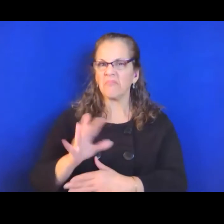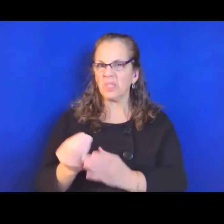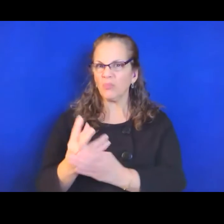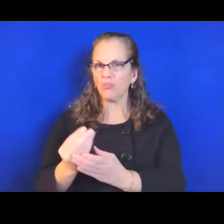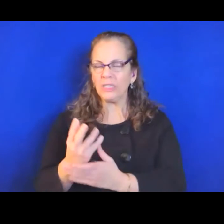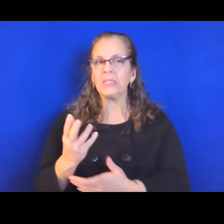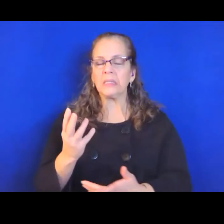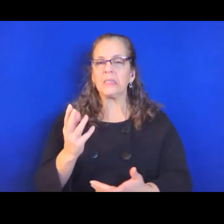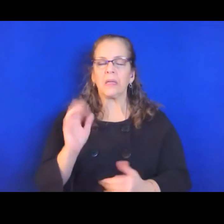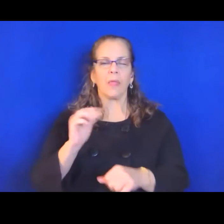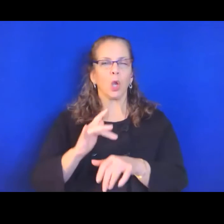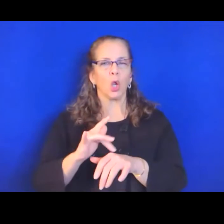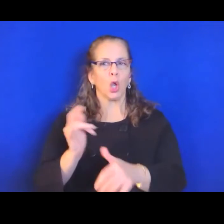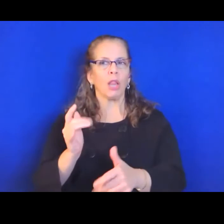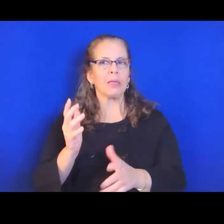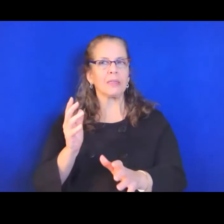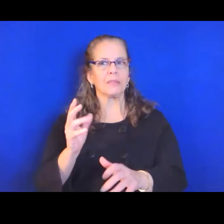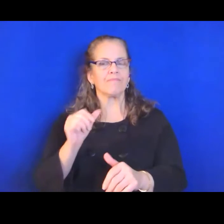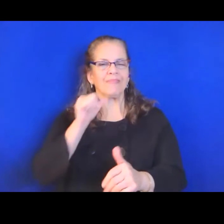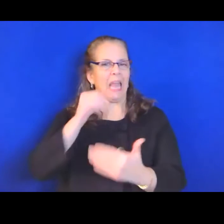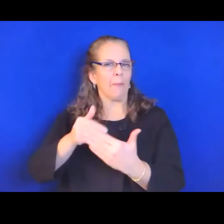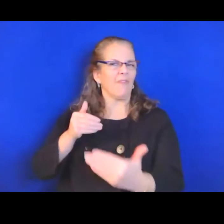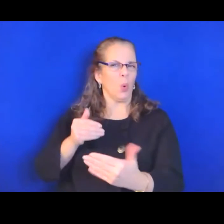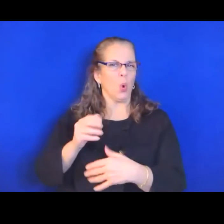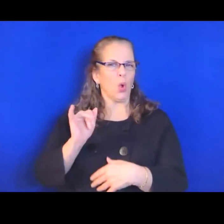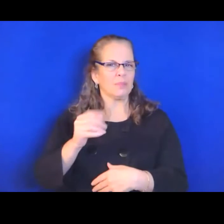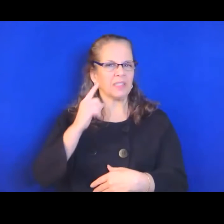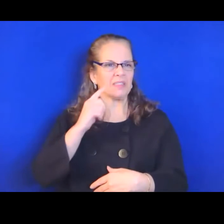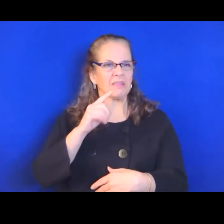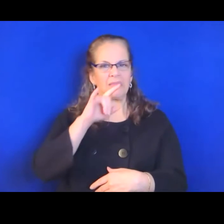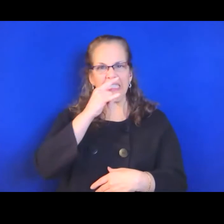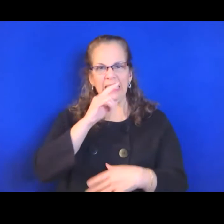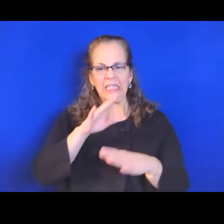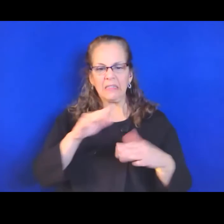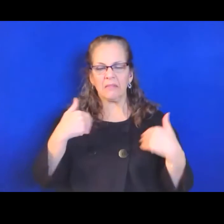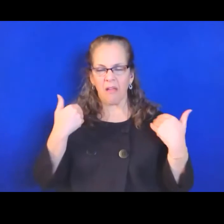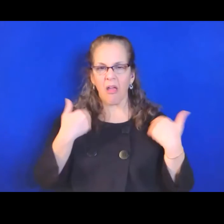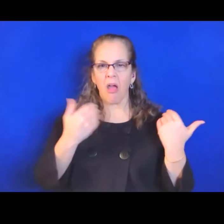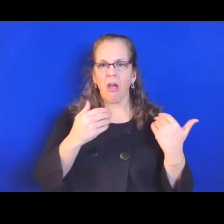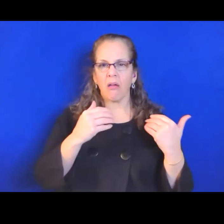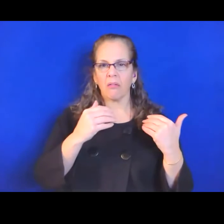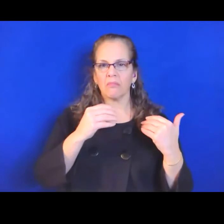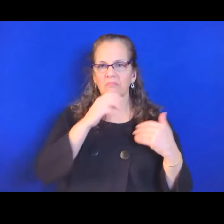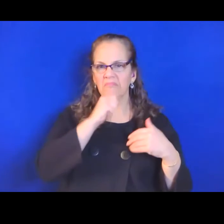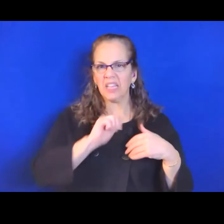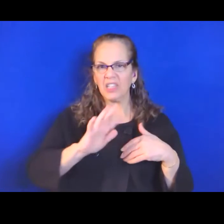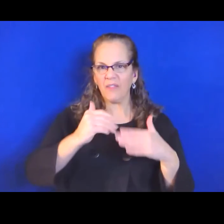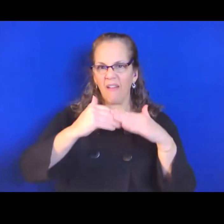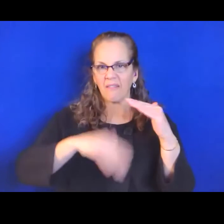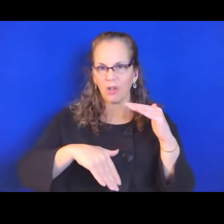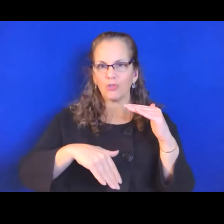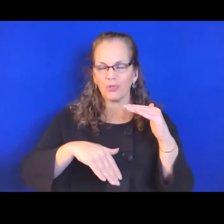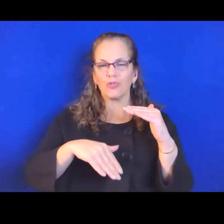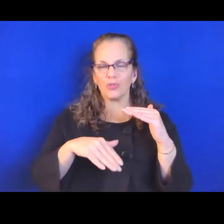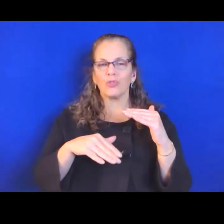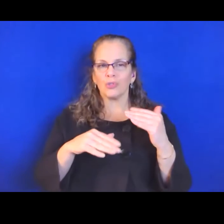有一个 vaccine for kids under five that is gone through 以下的一个建议，